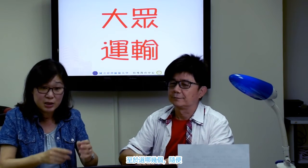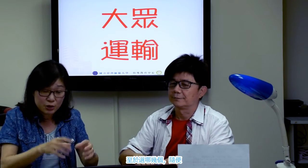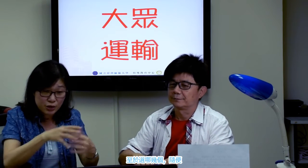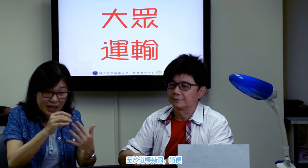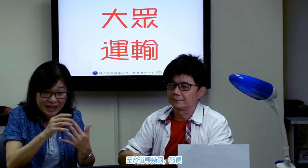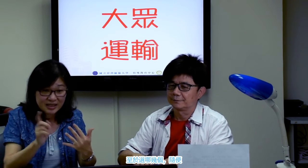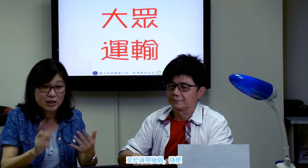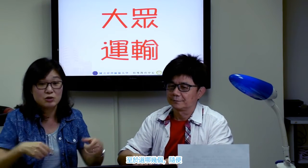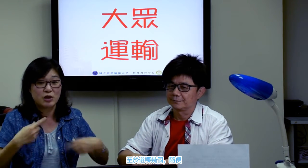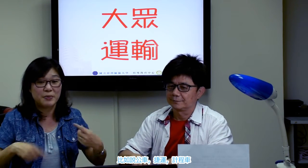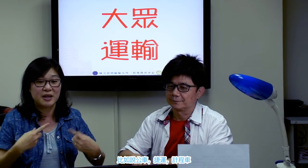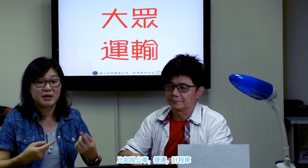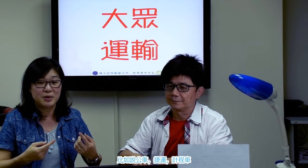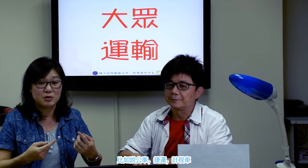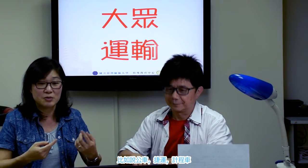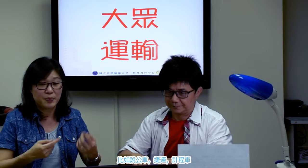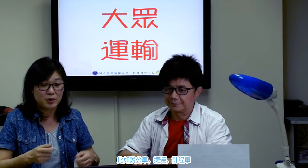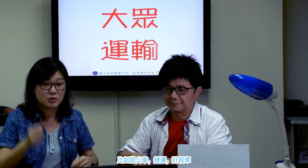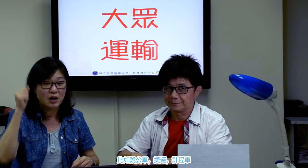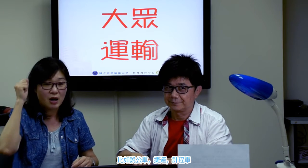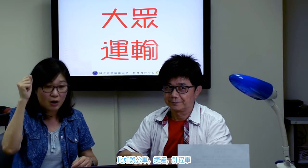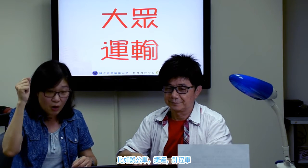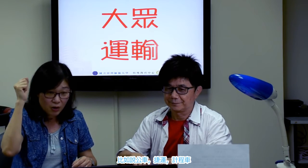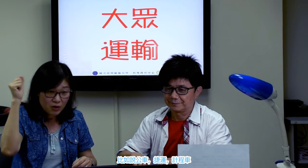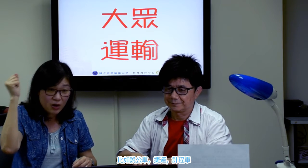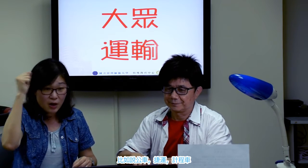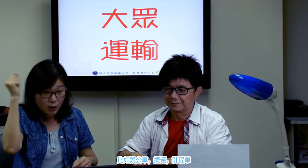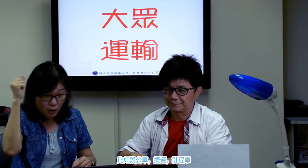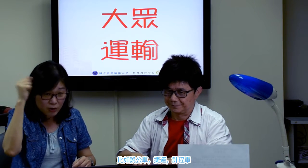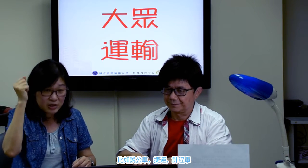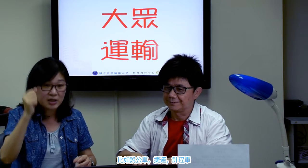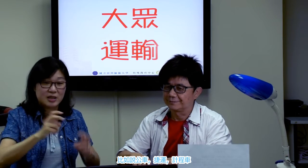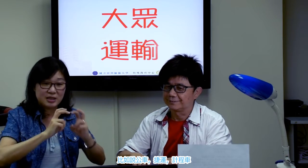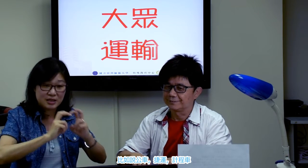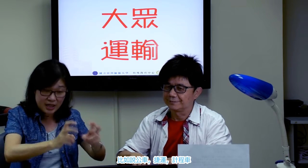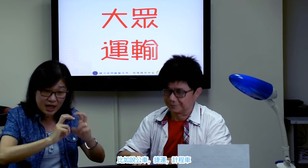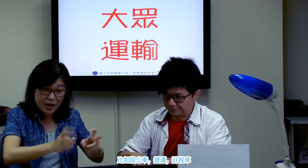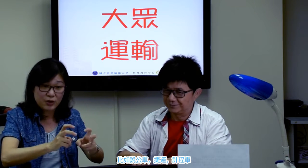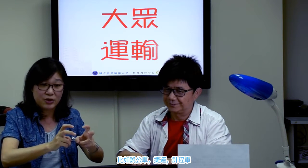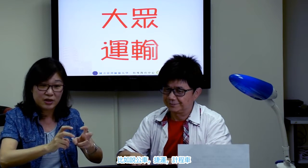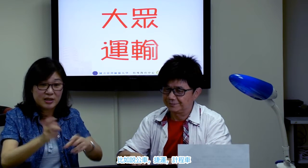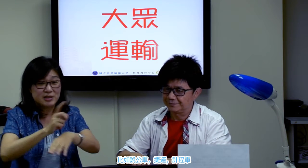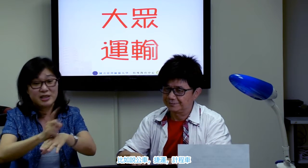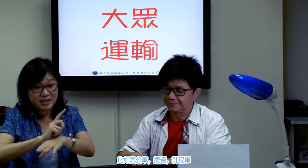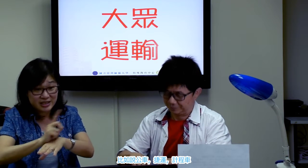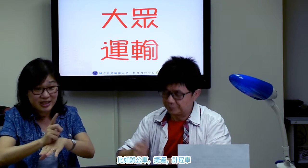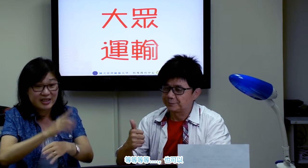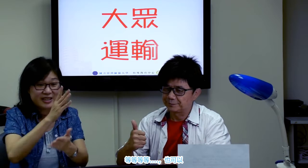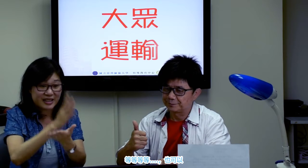选哪几个随便，比如说公车、捷运、计程车等等